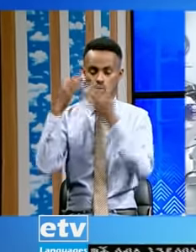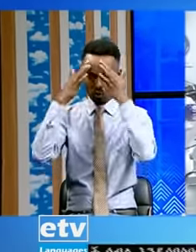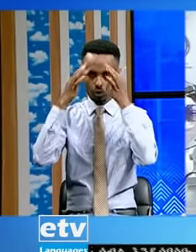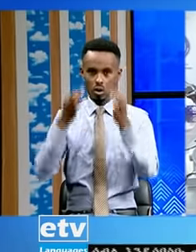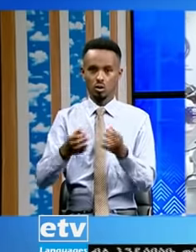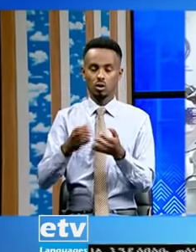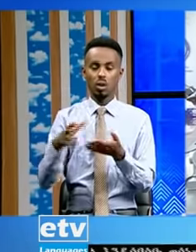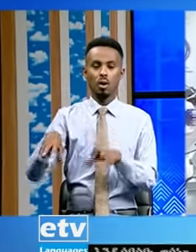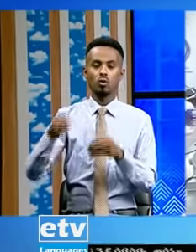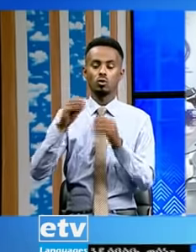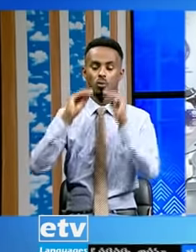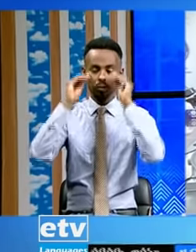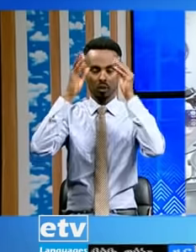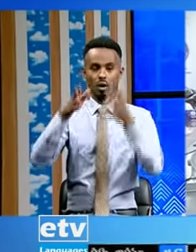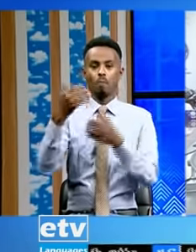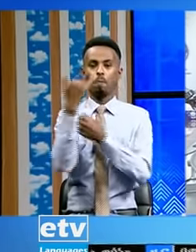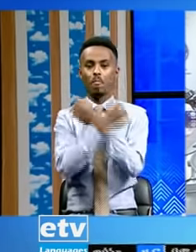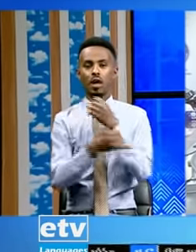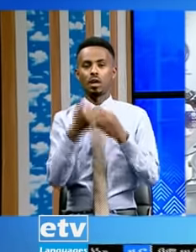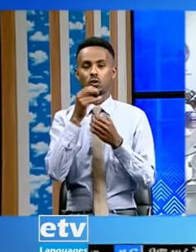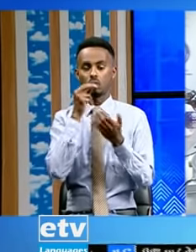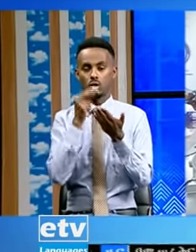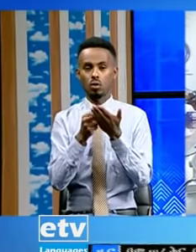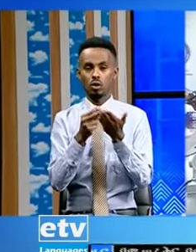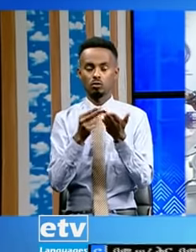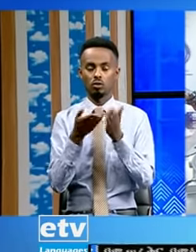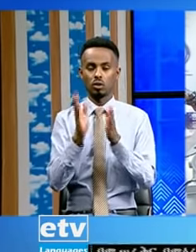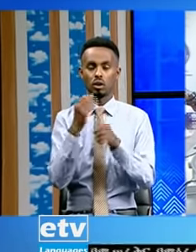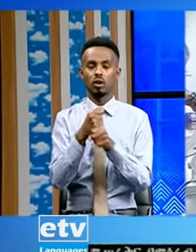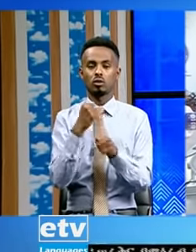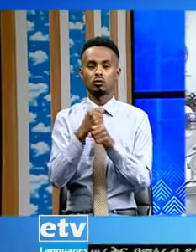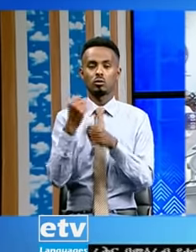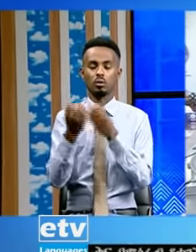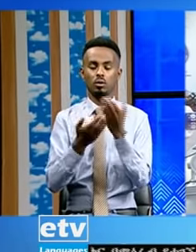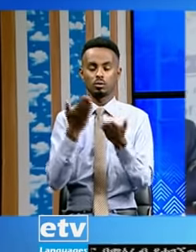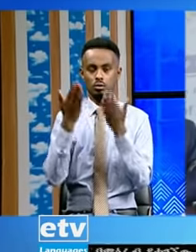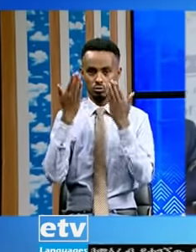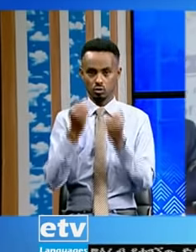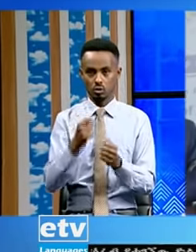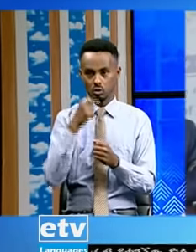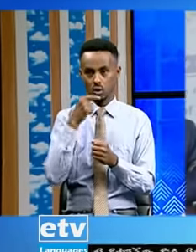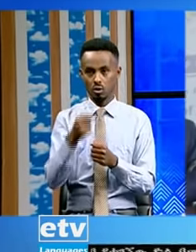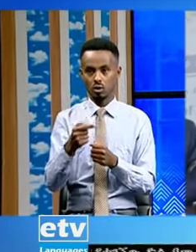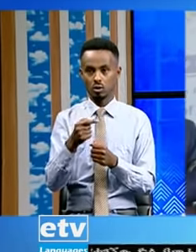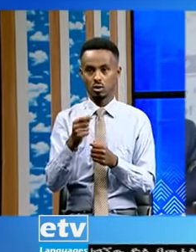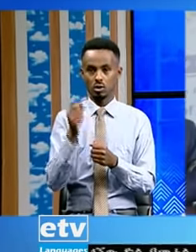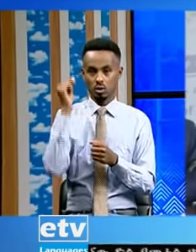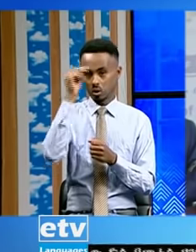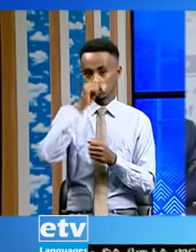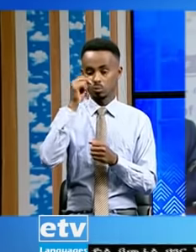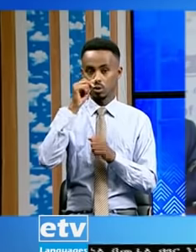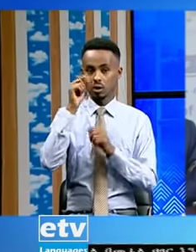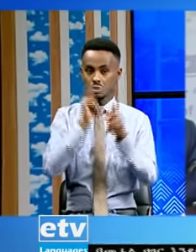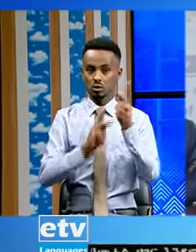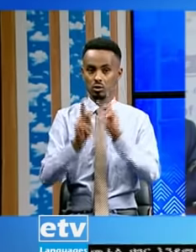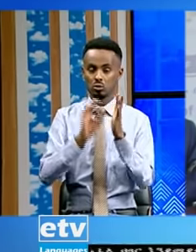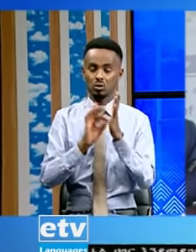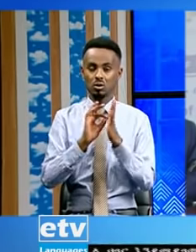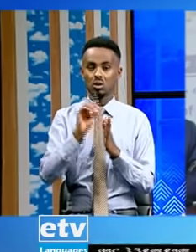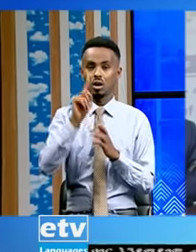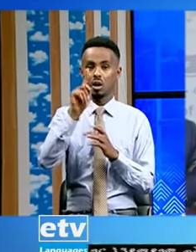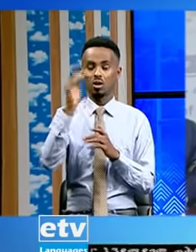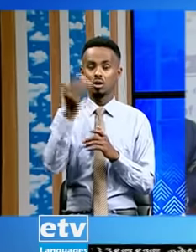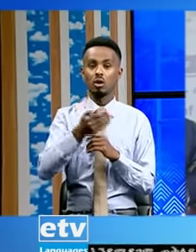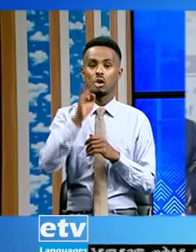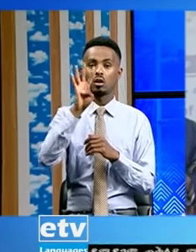ውሳኔው ተማሪዎችና መምህራን ለሀገራቸው የበኩላቸውን እንዲወጡ የሚያስችላቸው መሆኑን ተናግረዋል። ከኢትዮጵያ ፖፑሌሽን አንድ አራተኛው ህዝብ